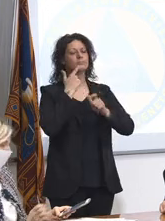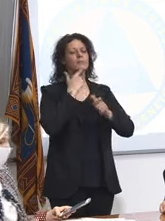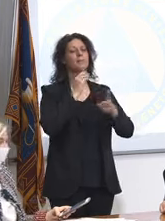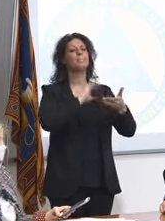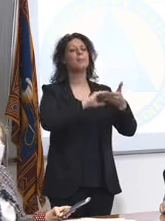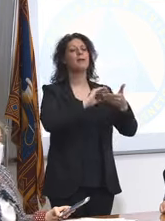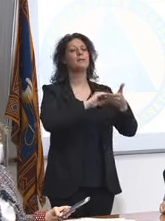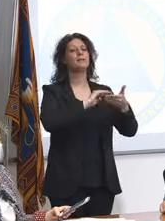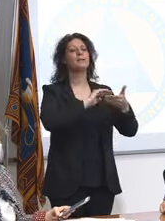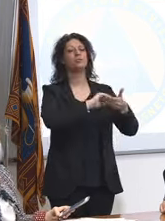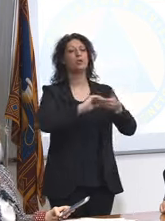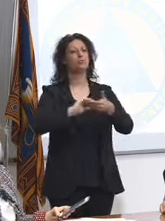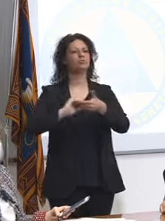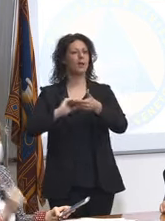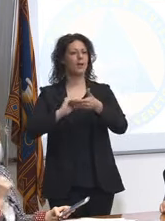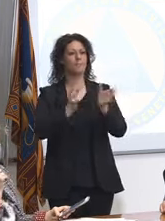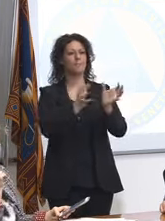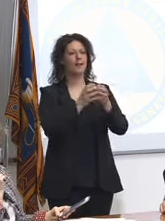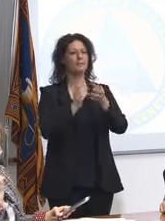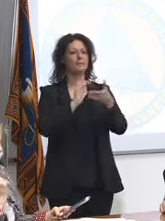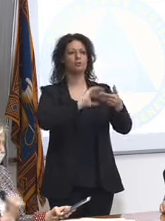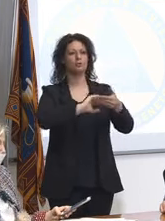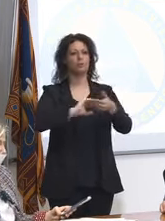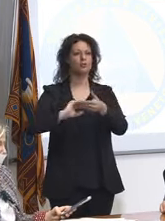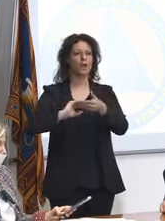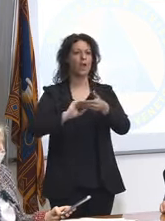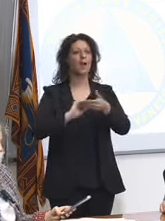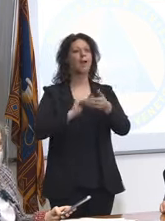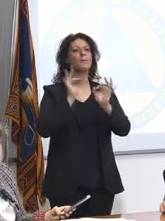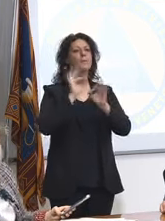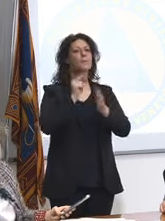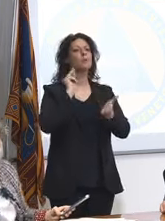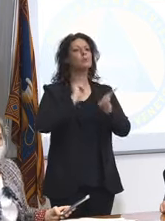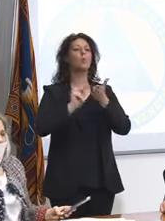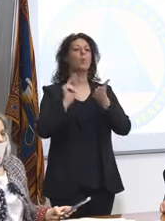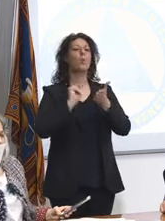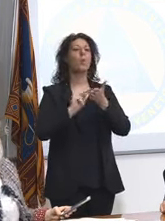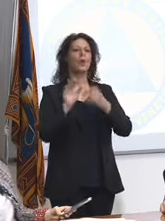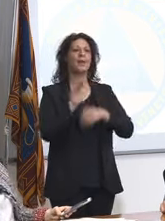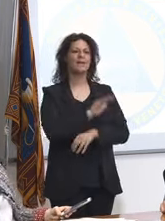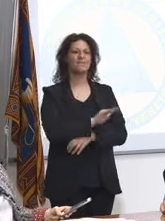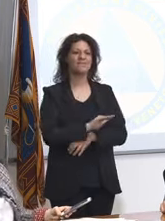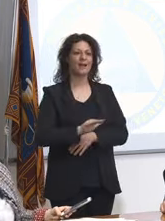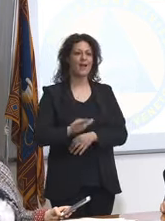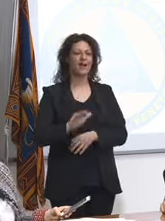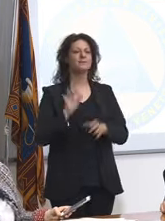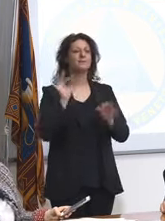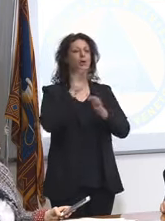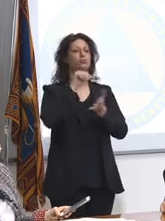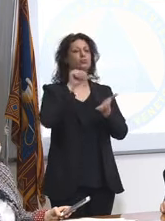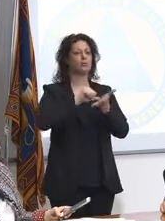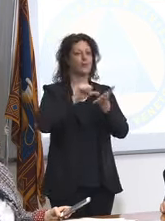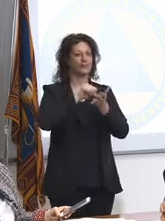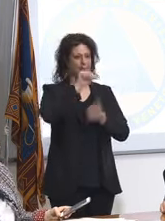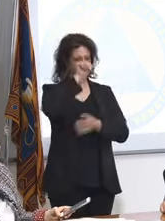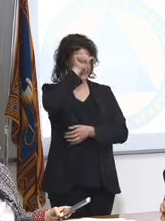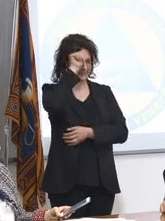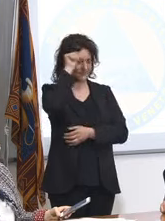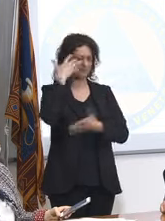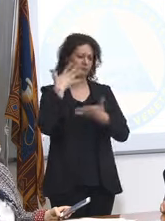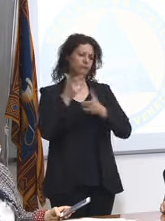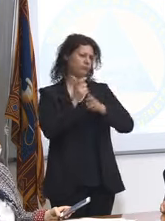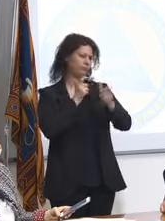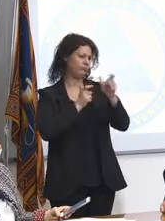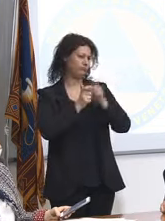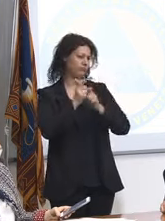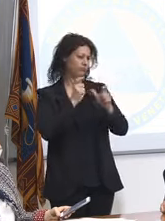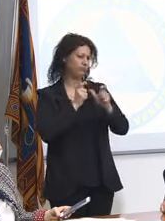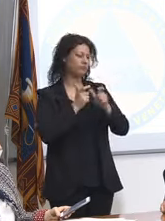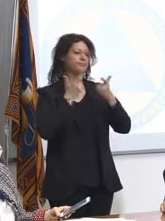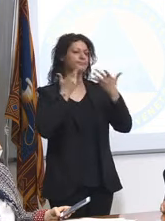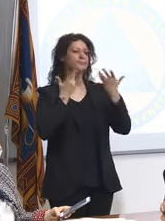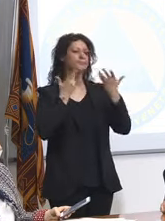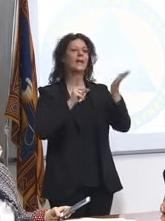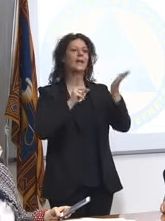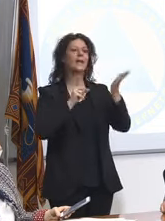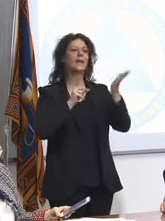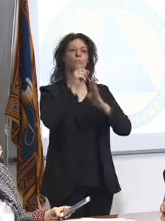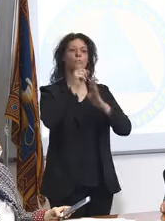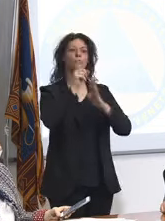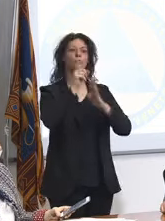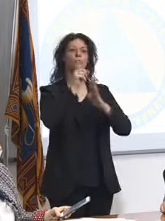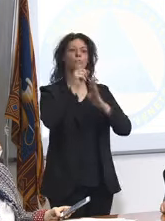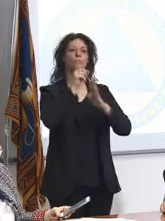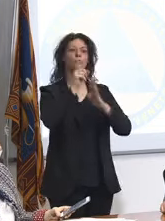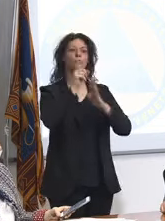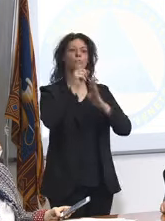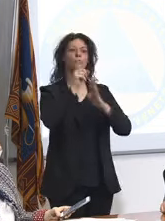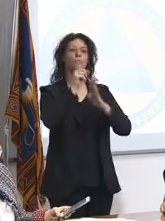realtà delle scuole dell'infanzia e i centri estivi e quant'altro, e ne viene fuori che noi allora facciamo